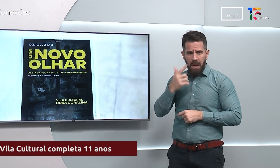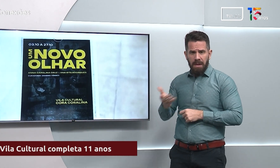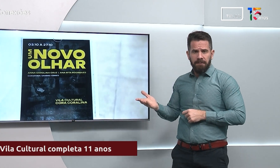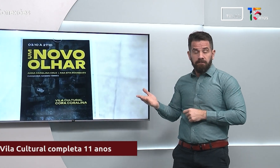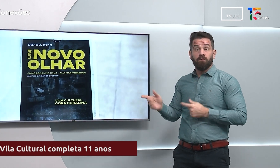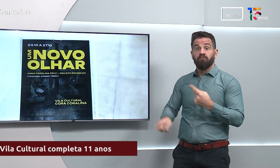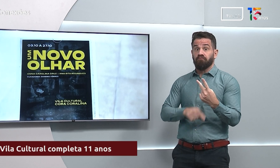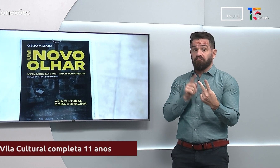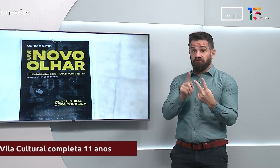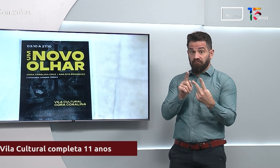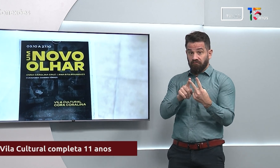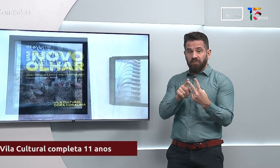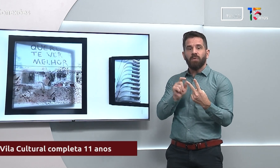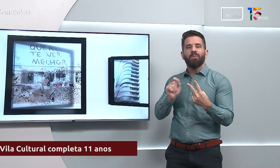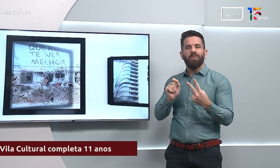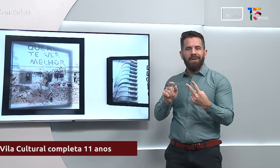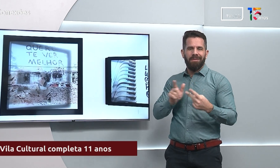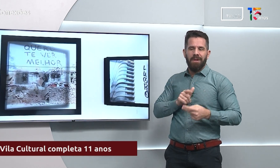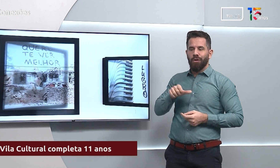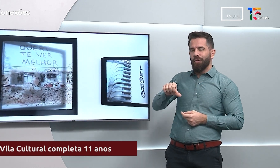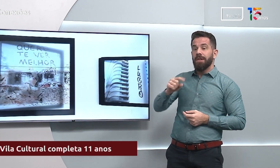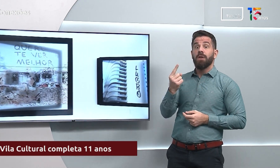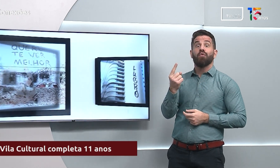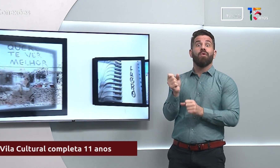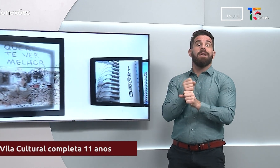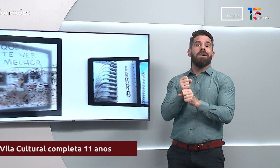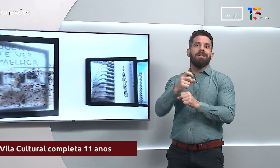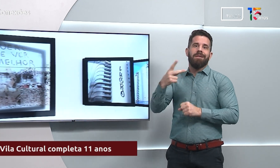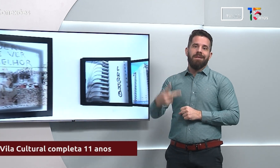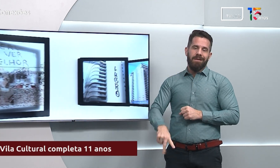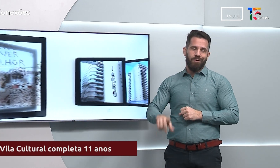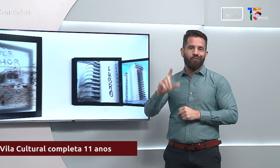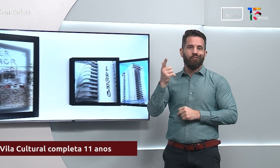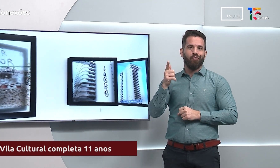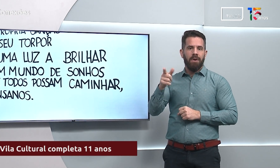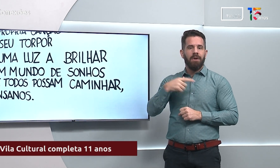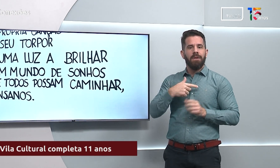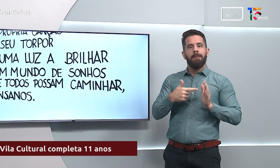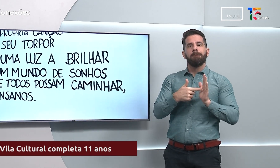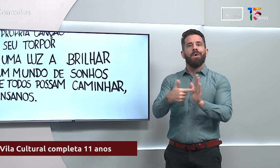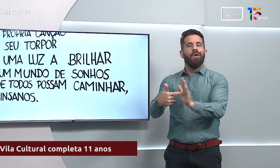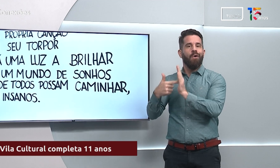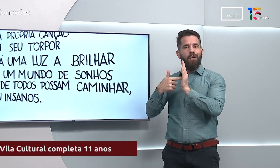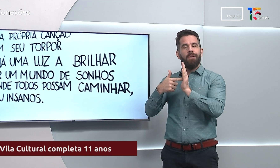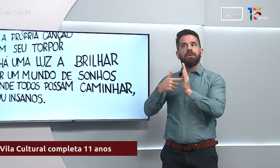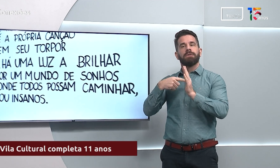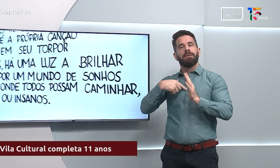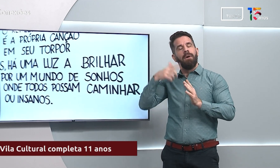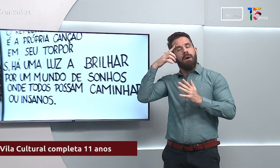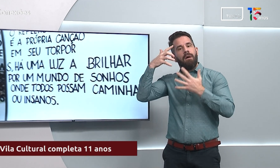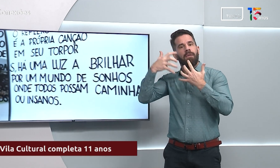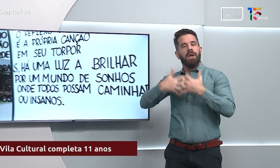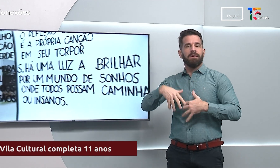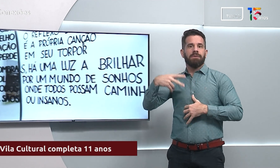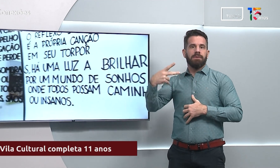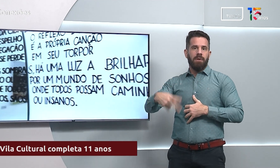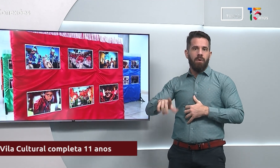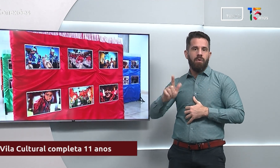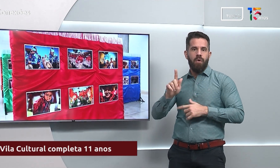apresenta diversas exposições, incluindo 2 que já estão em cartaz: Sobre a Vida que Arde, de Fernando Costa Filho,